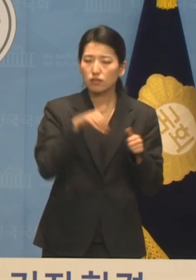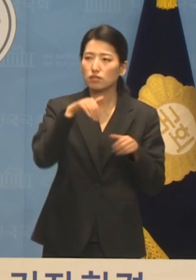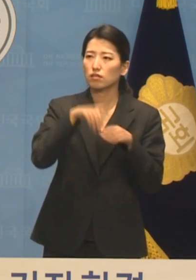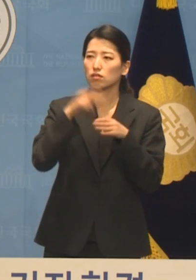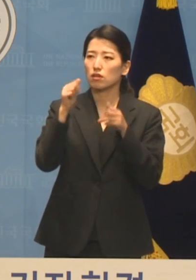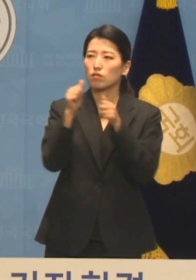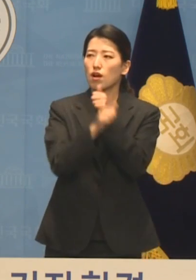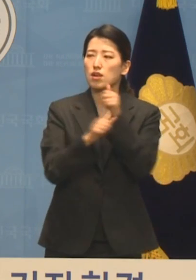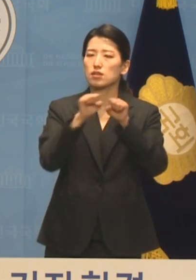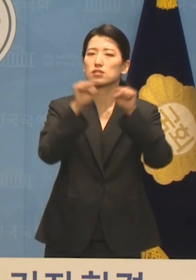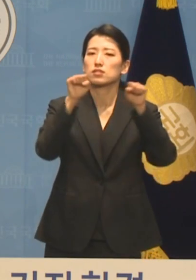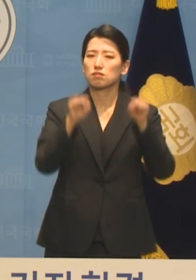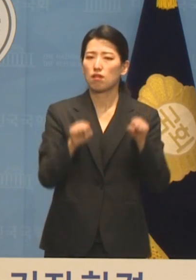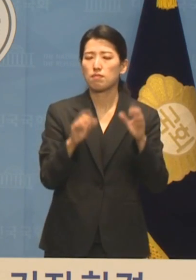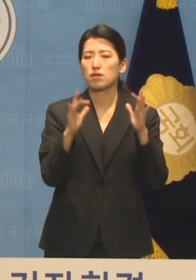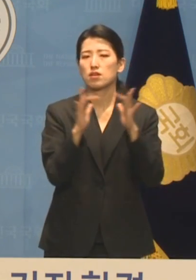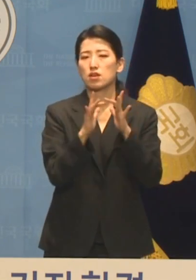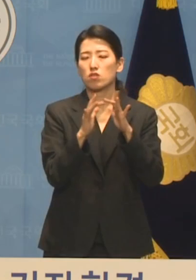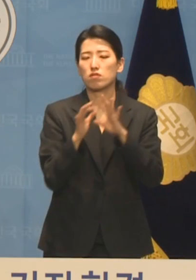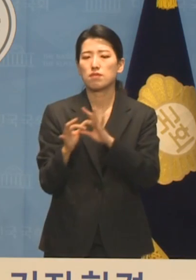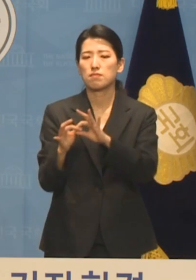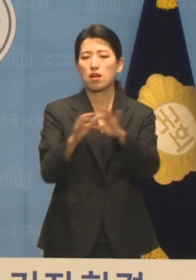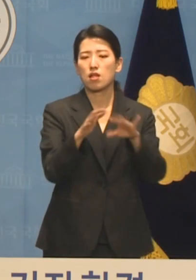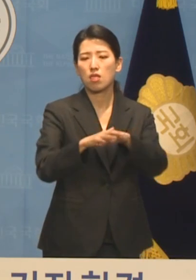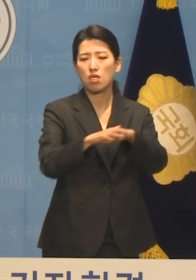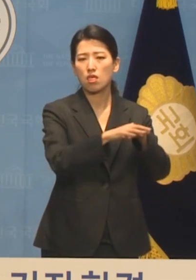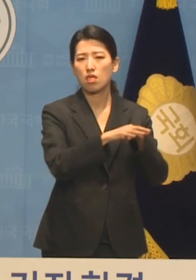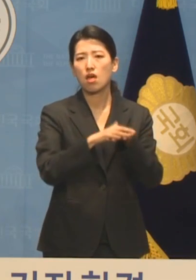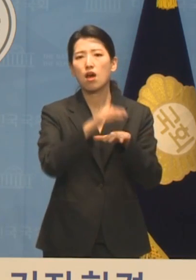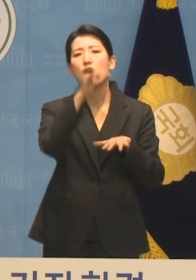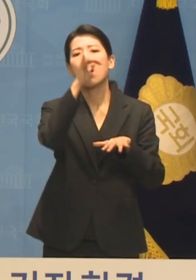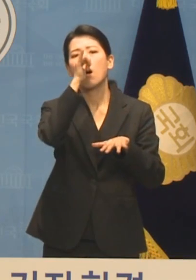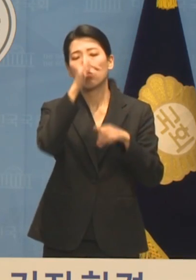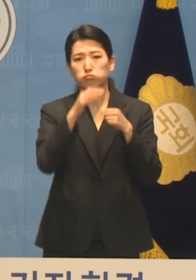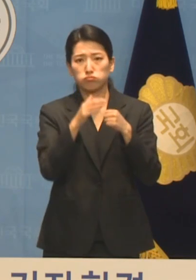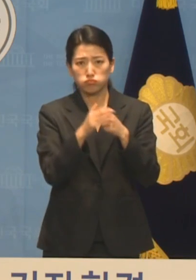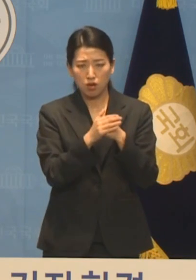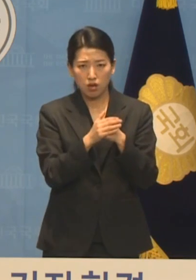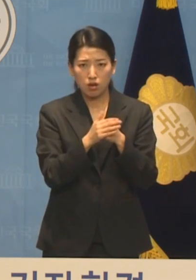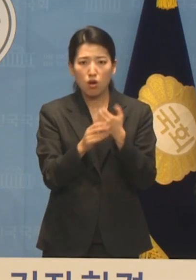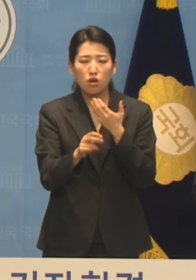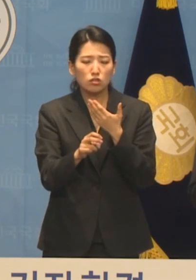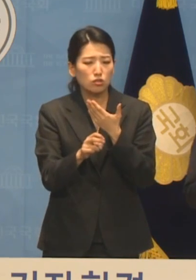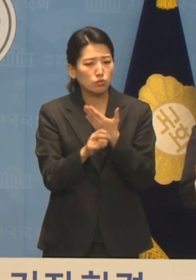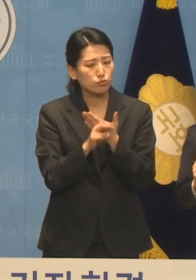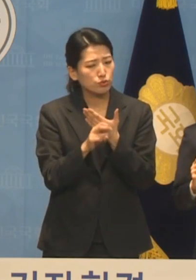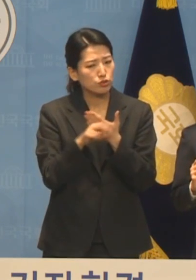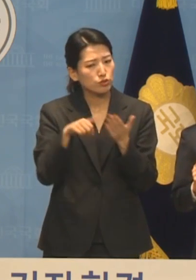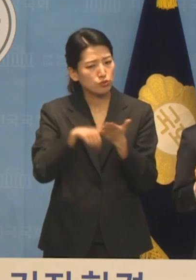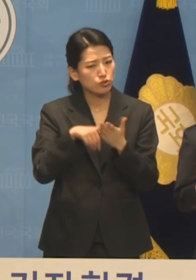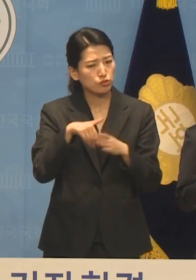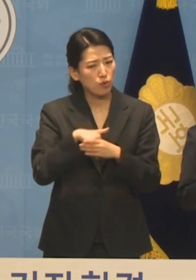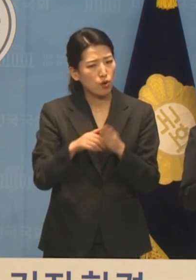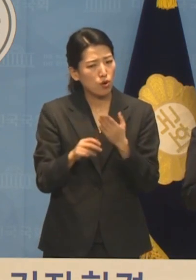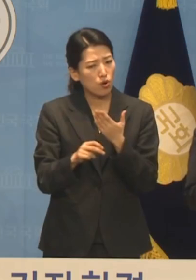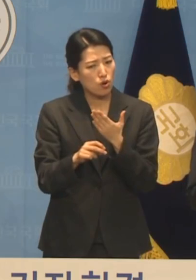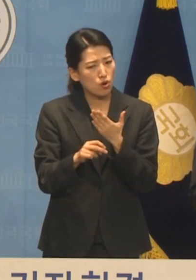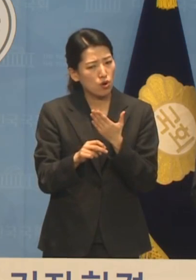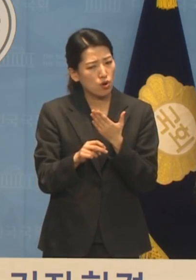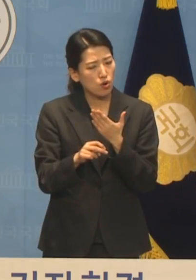인터넷망, 선거관리망이 모두 연결되어 부정한 투표와 개표의 가능성이 있다는 충격적인 증언을